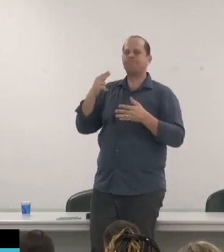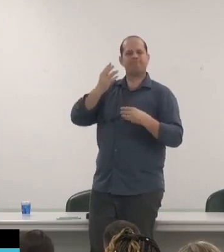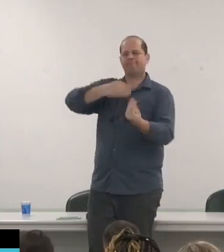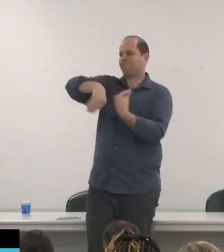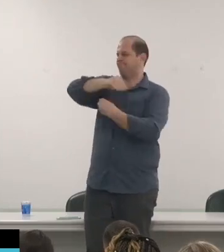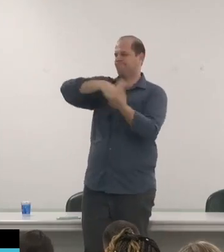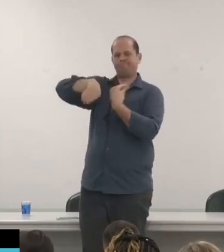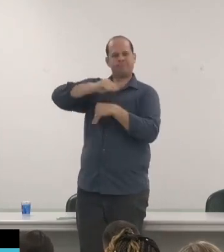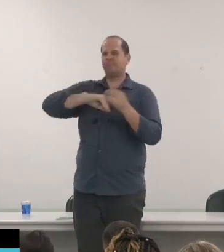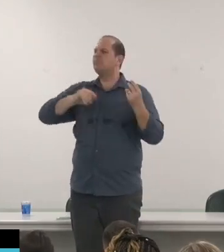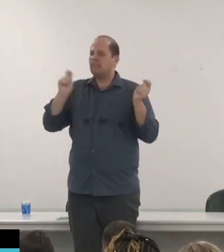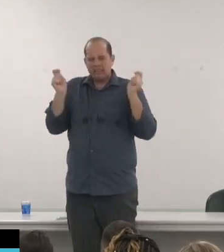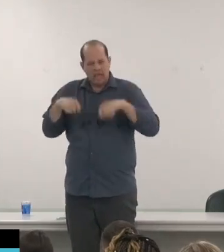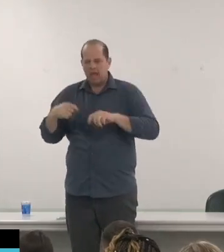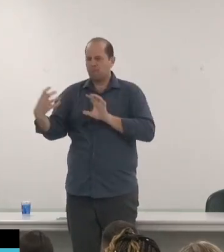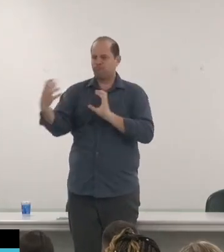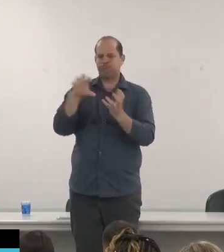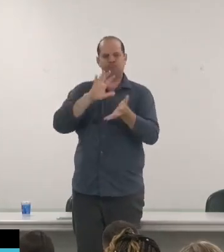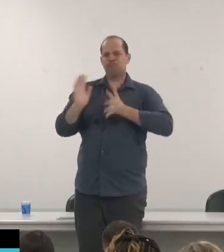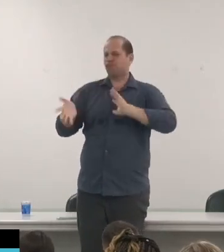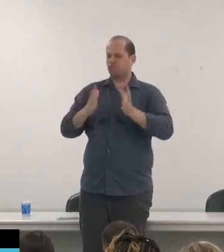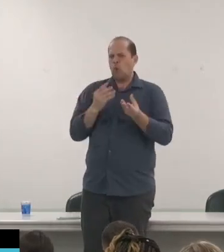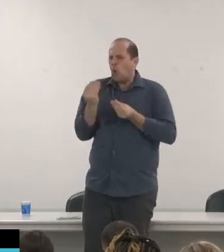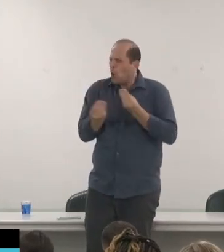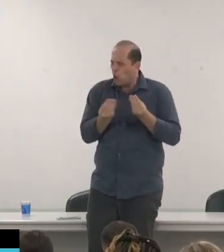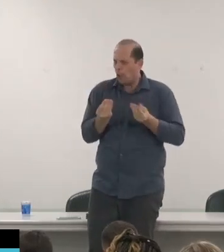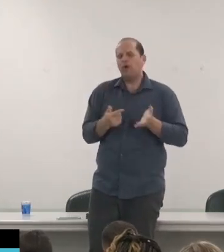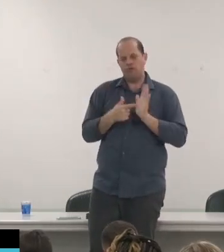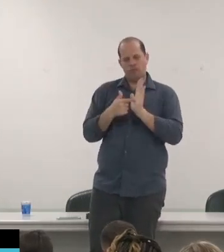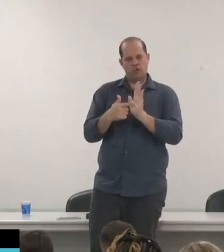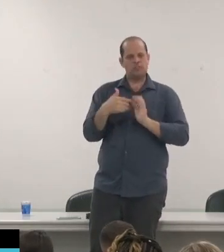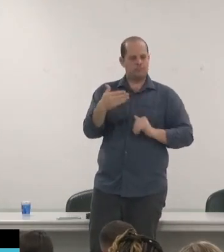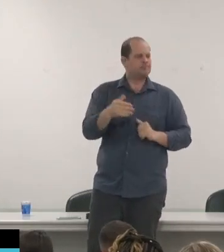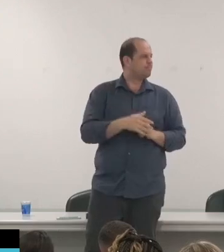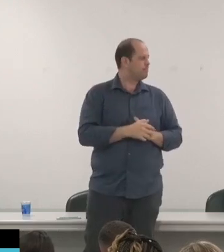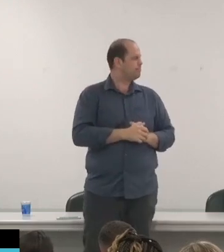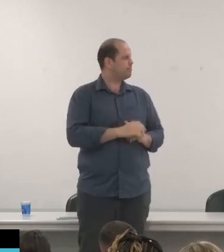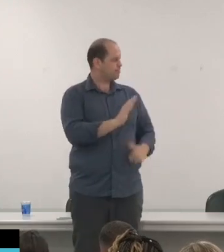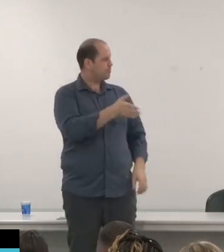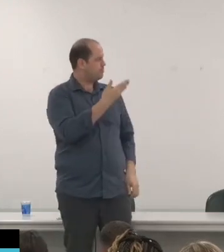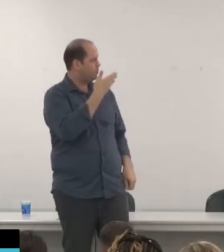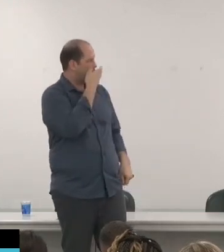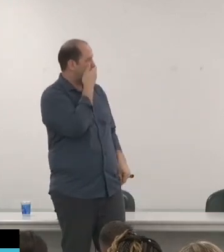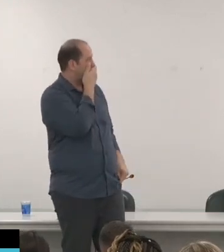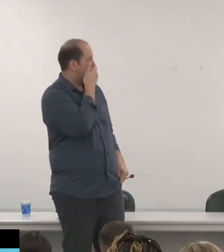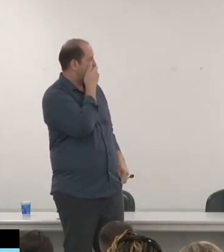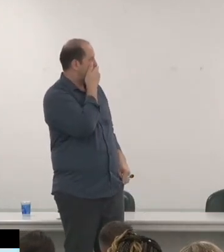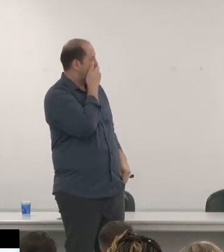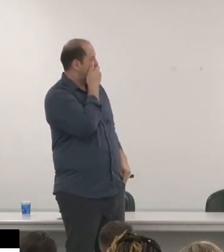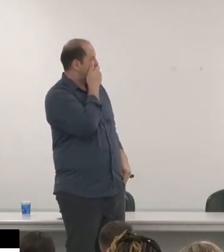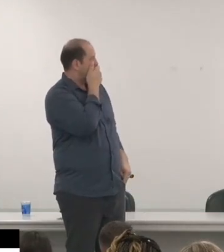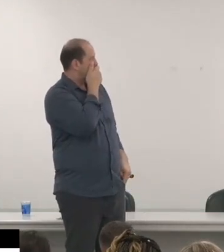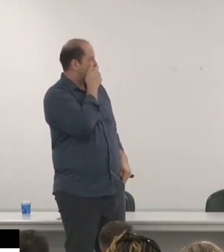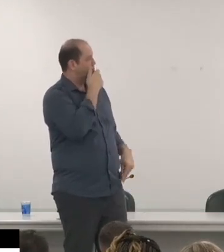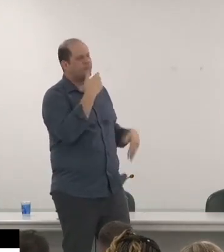diante. E a gente vai perceber que na Libras o contato multimodal ou bimodal é